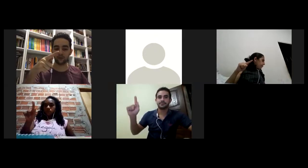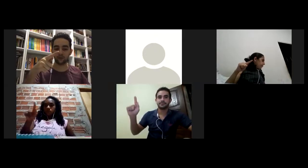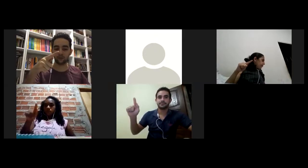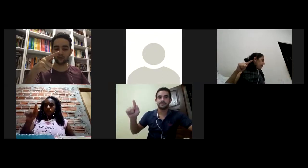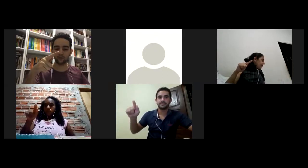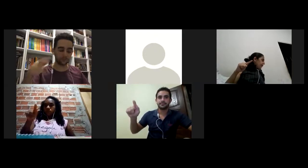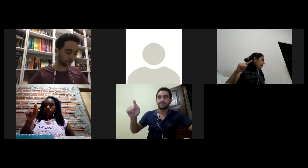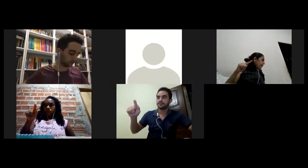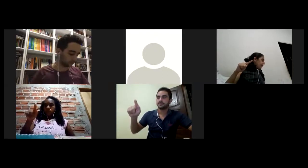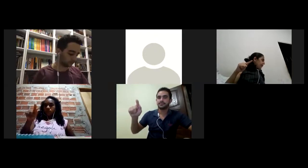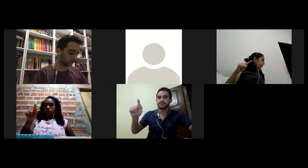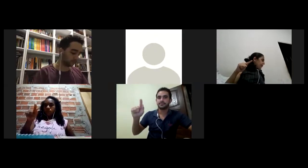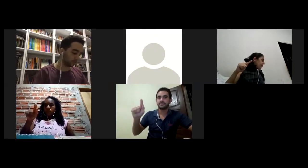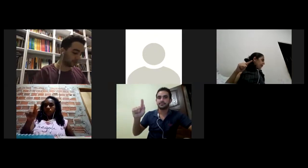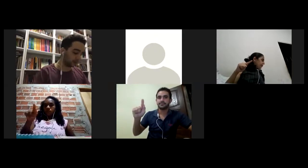dedo.